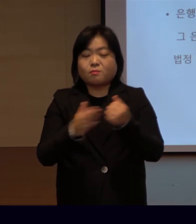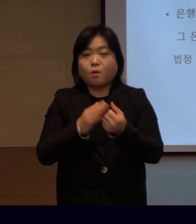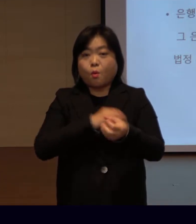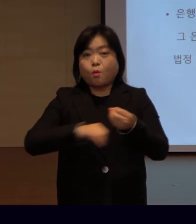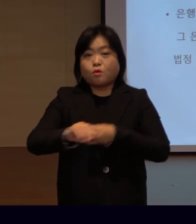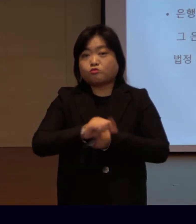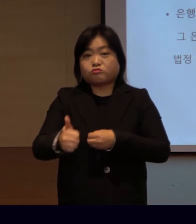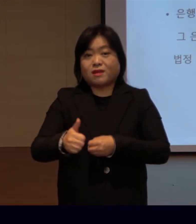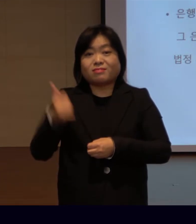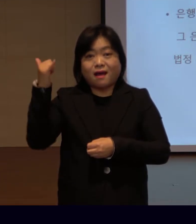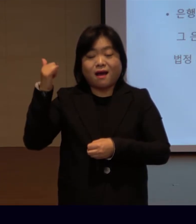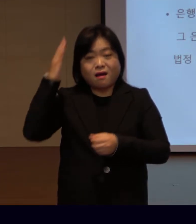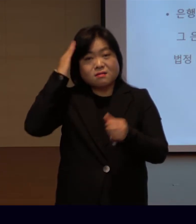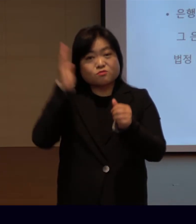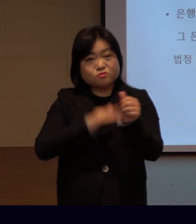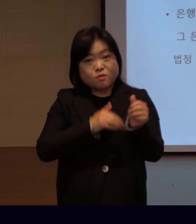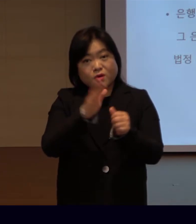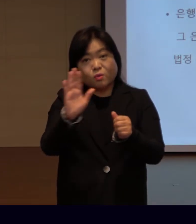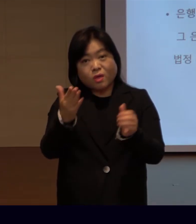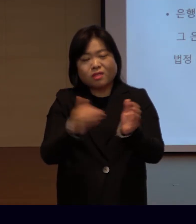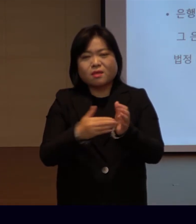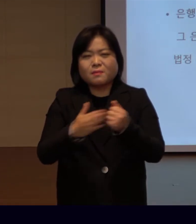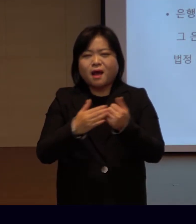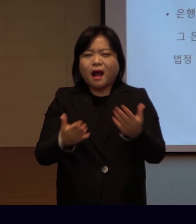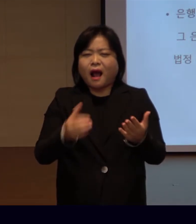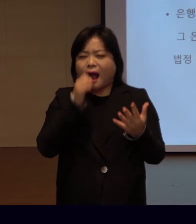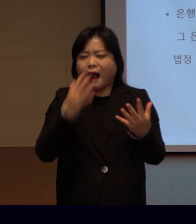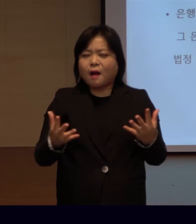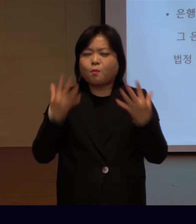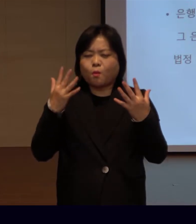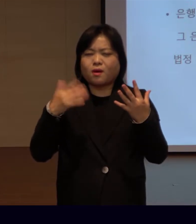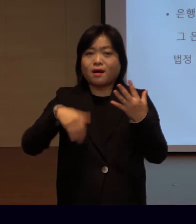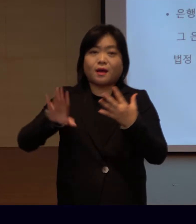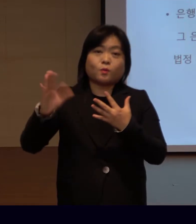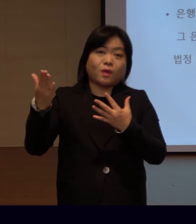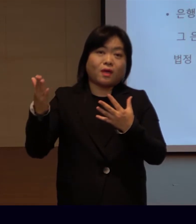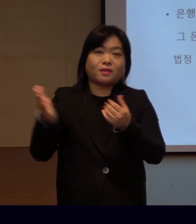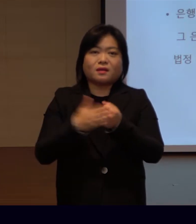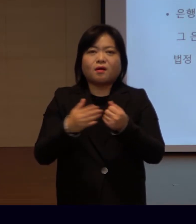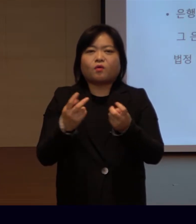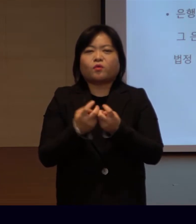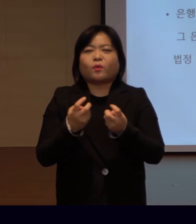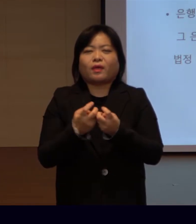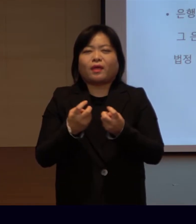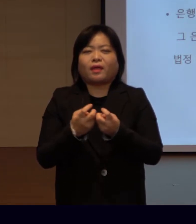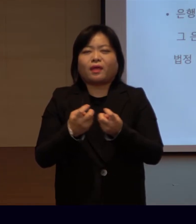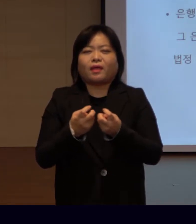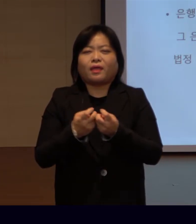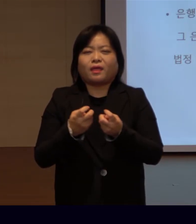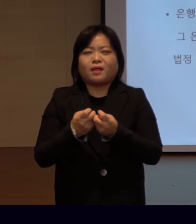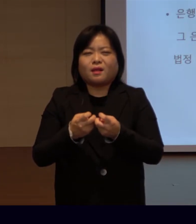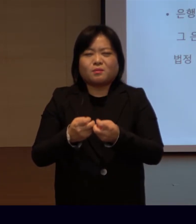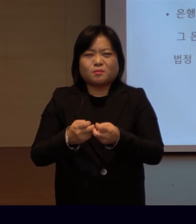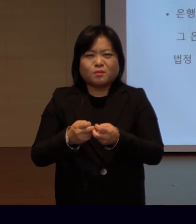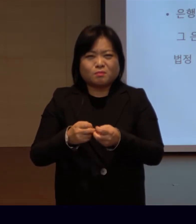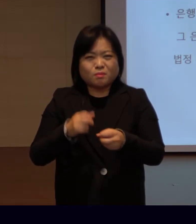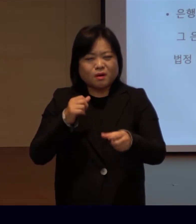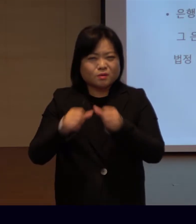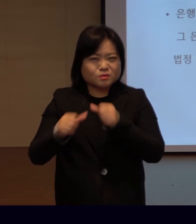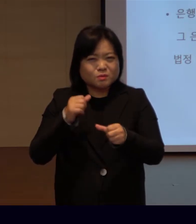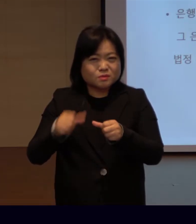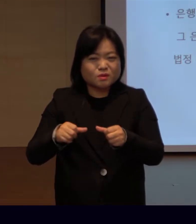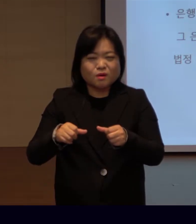이거는 더 불명예다. 그래서 이제 감옥에 갈 처지에 있으니까 아까 말씀드린 또 쉐넬이 또 수소문을 하고 뭐 해가지고